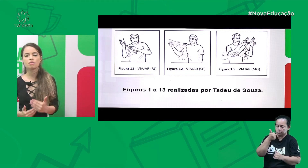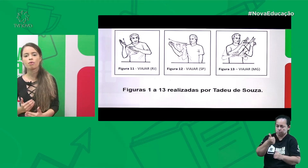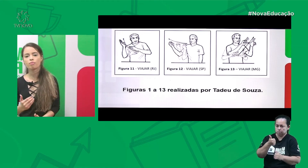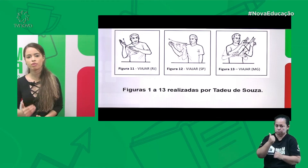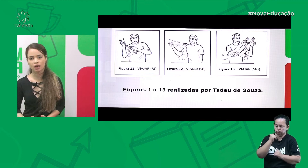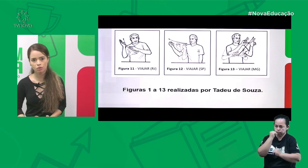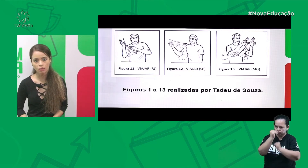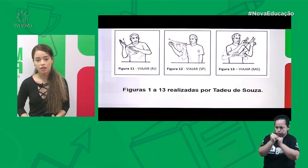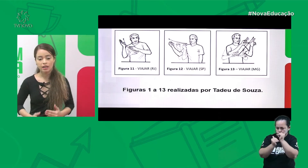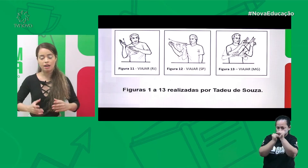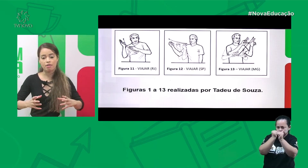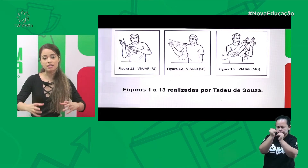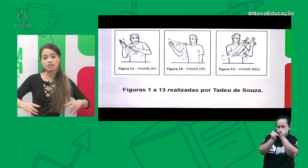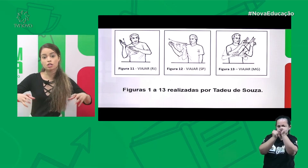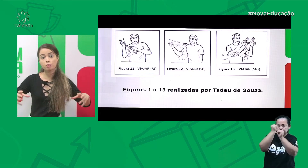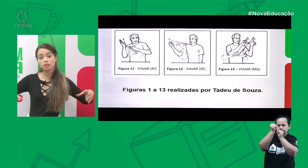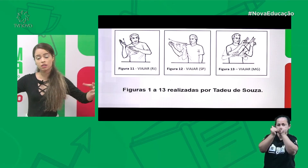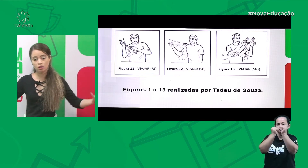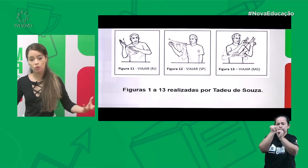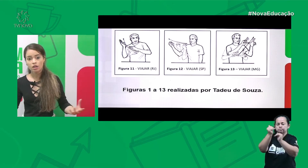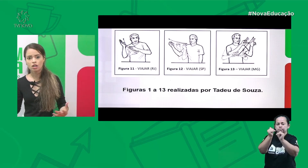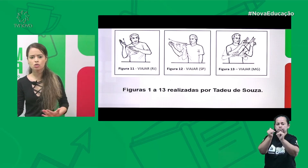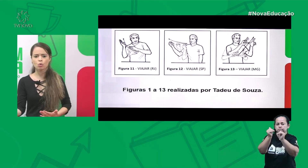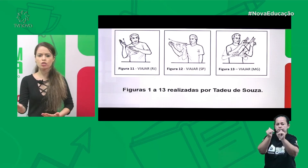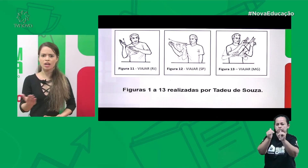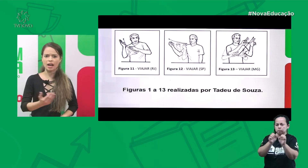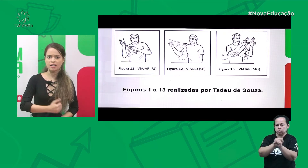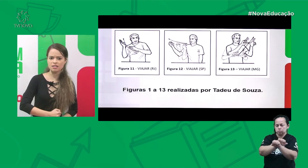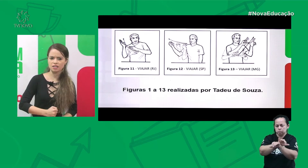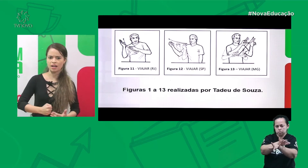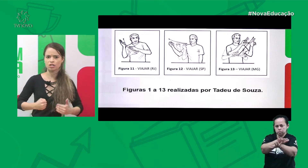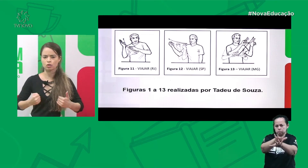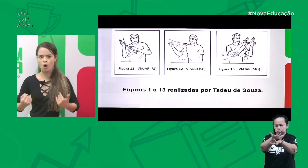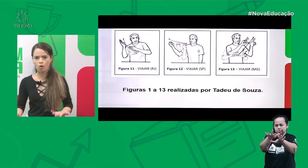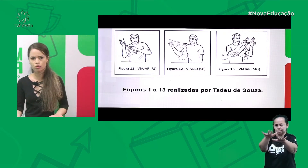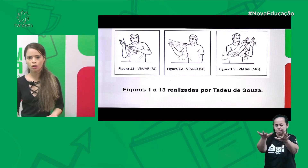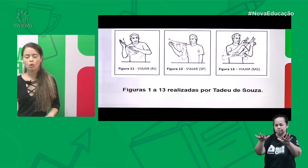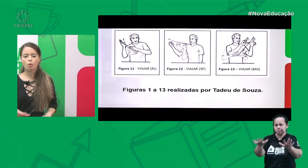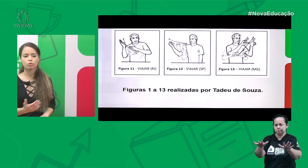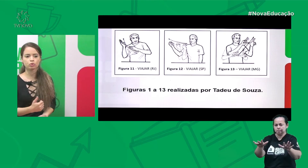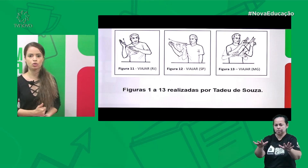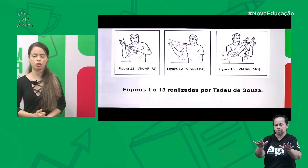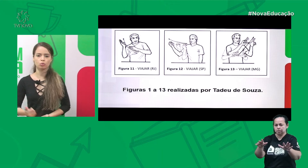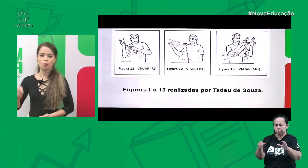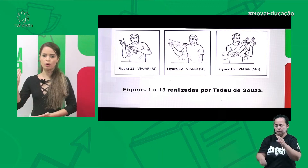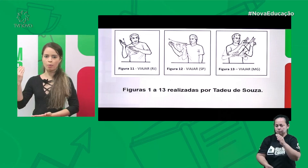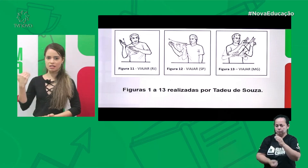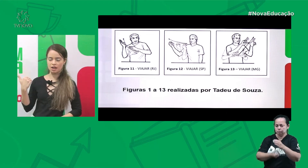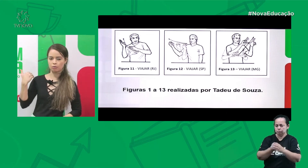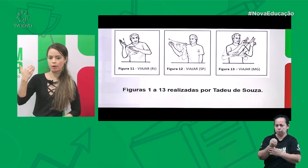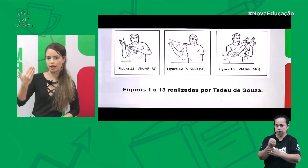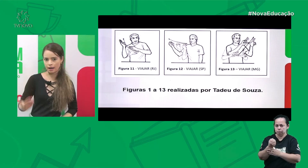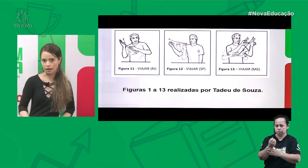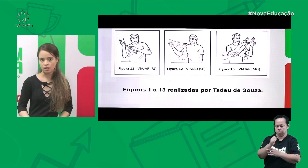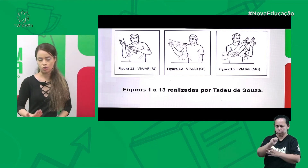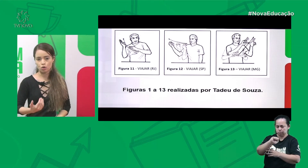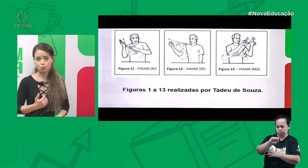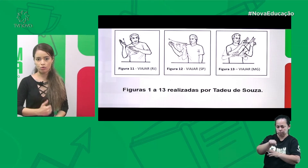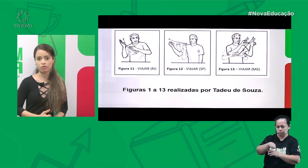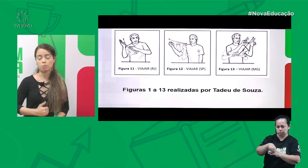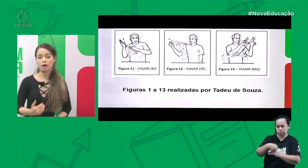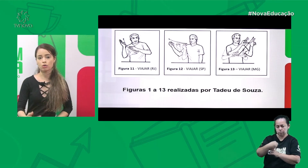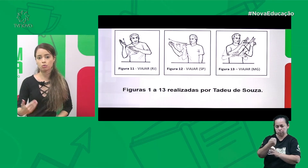se desenvolvendo e ele vai se expandindo. E surgem aí sinais novos, como surgiu do ano passado para cá,